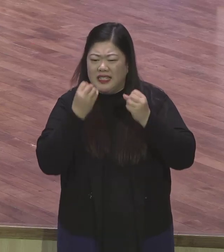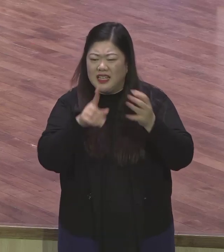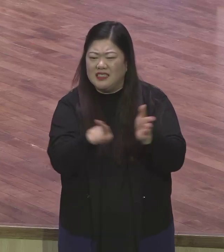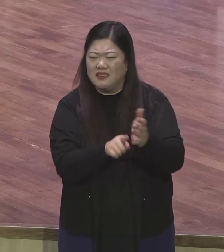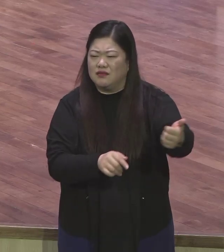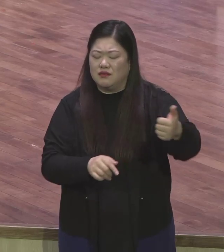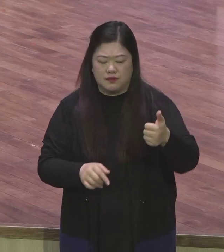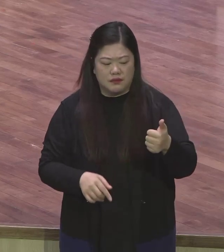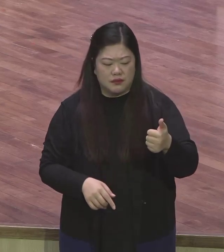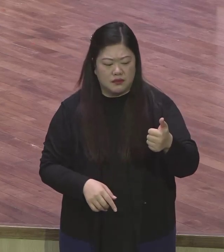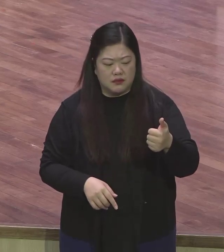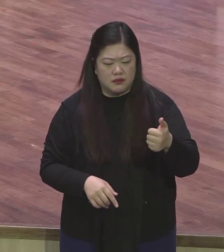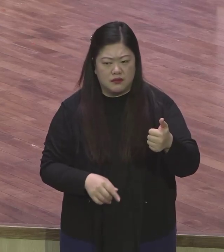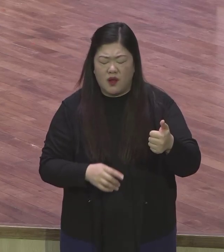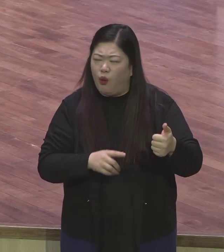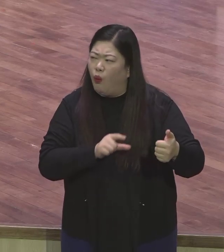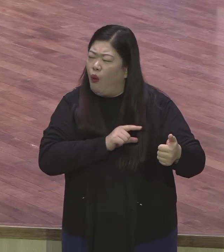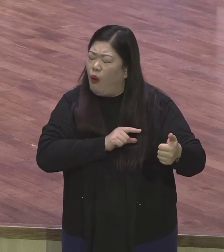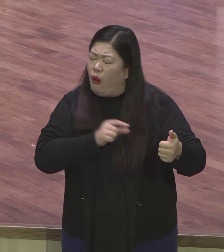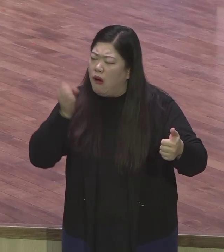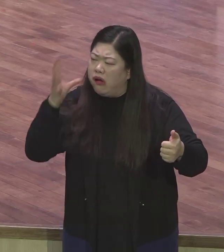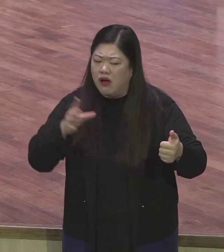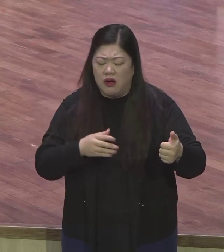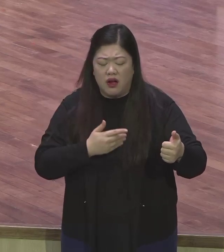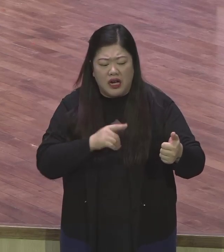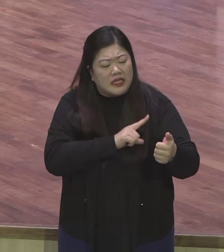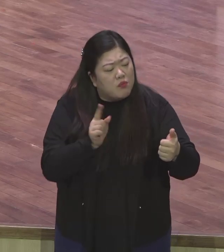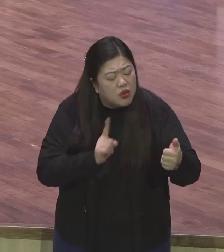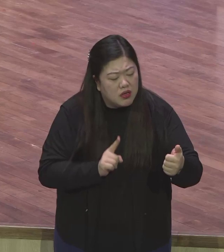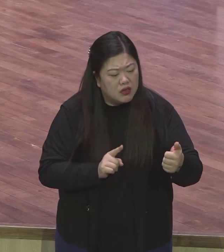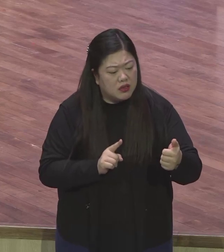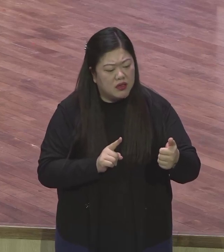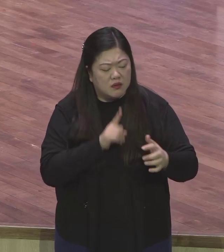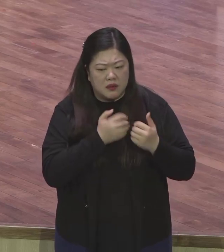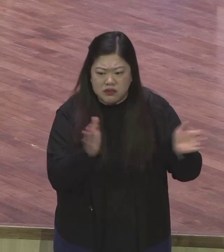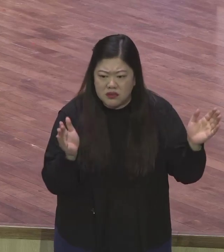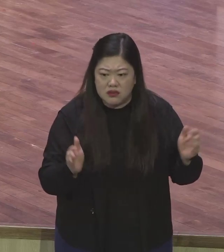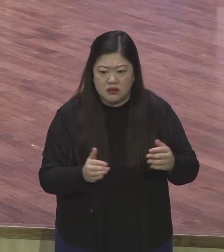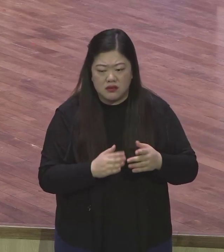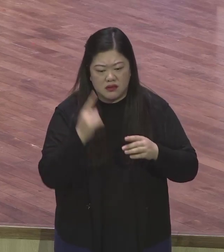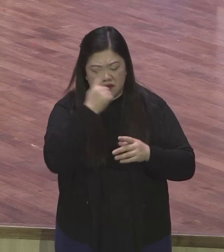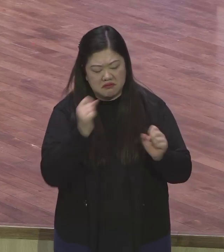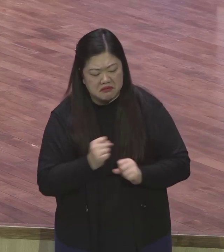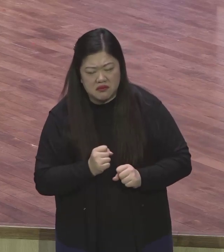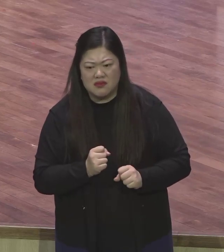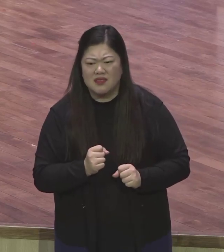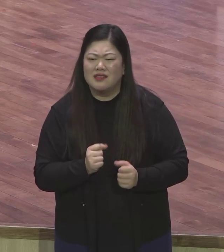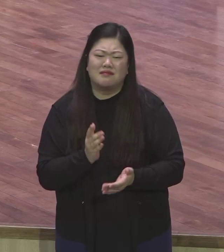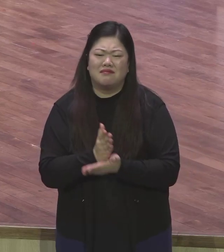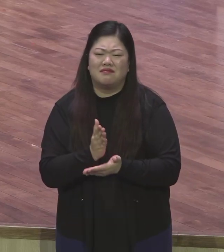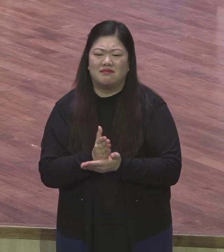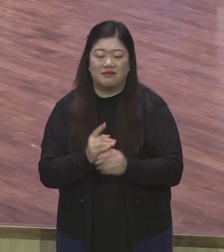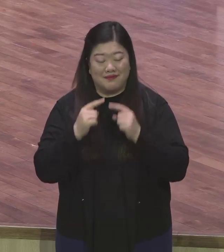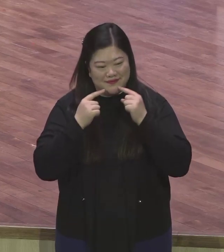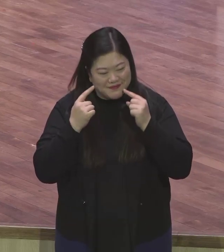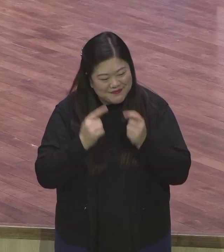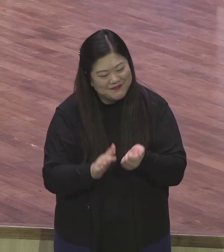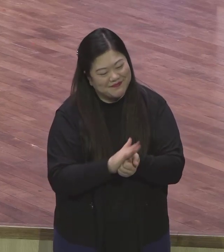말 이런 거 요청할 때 그걸 다 품어주란 말이에요 삼아주고 삼아주고 그게 치유예요 그래서 사단이며